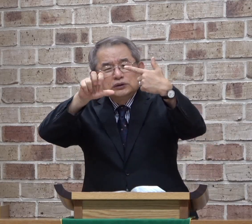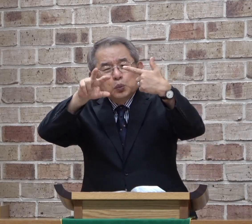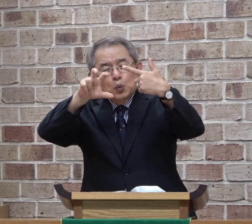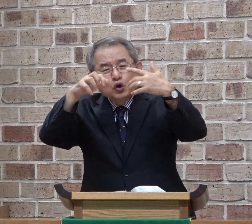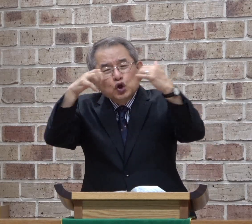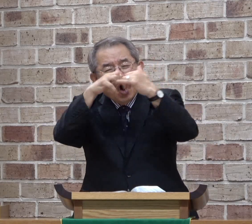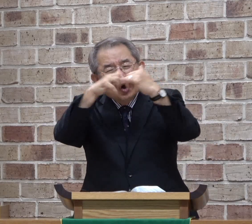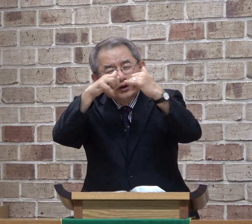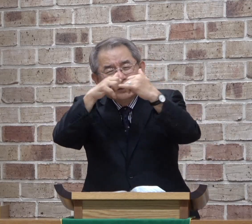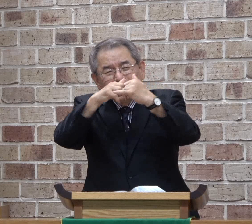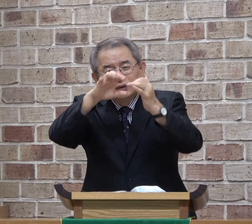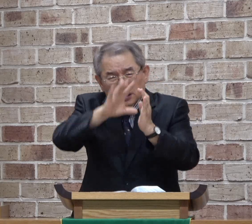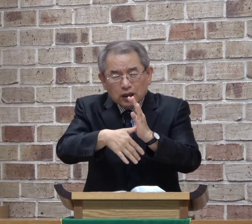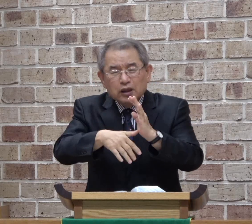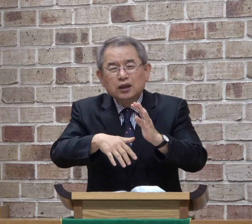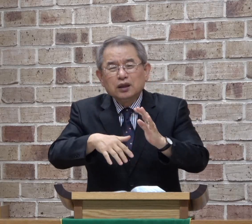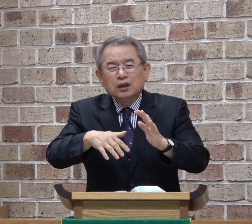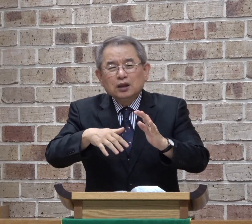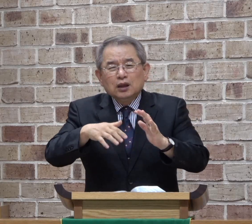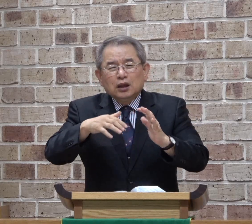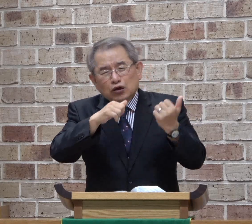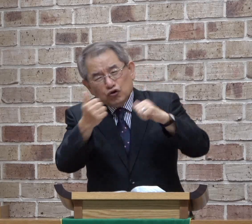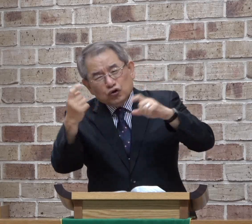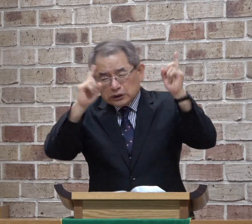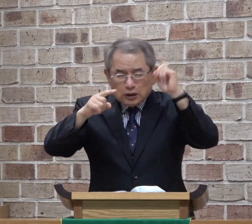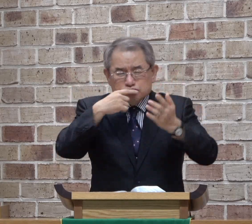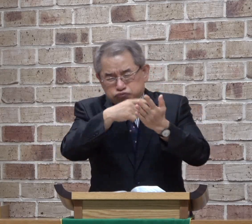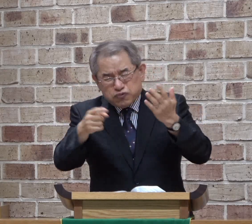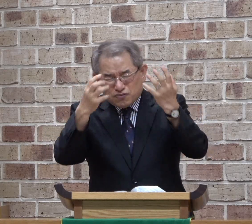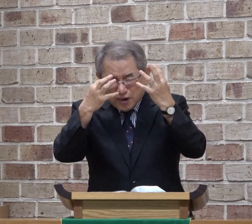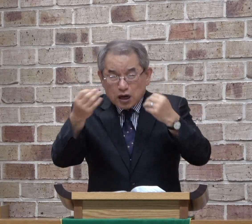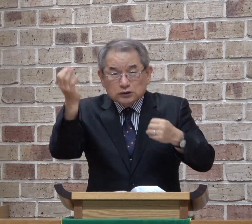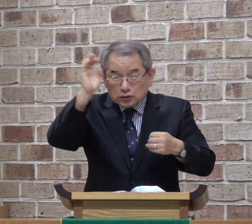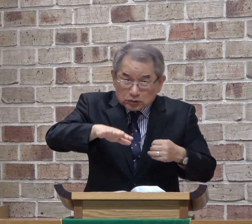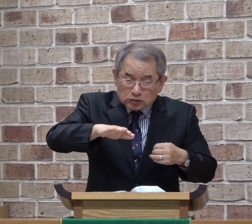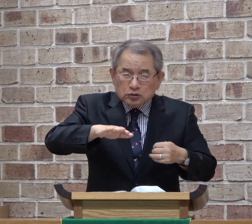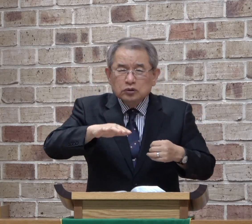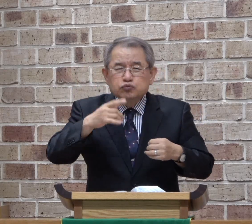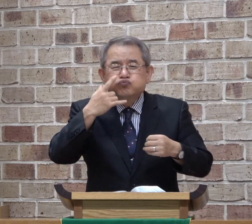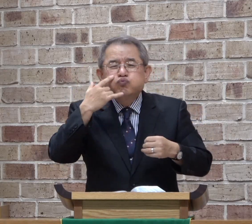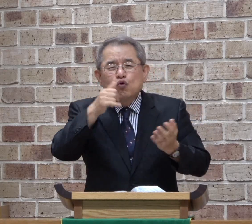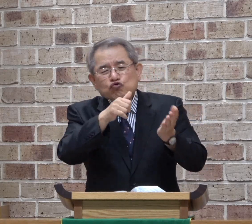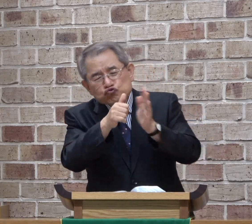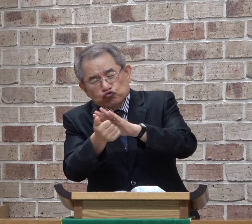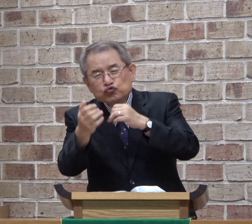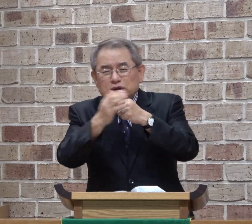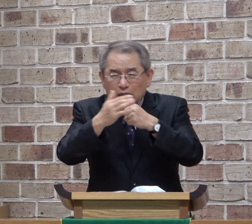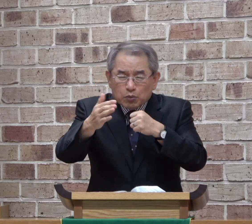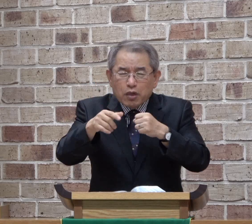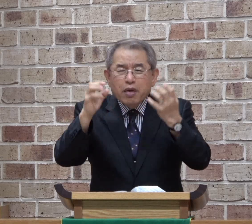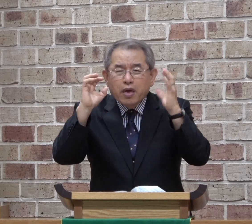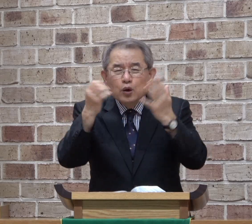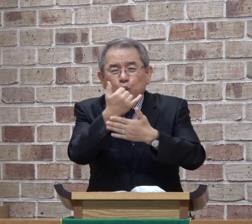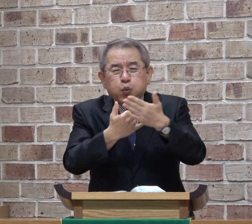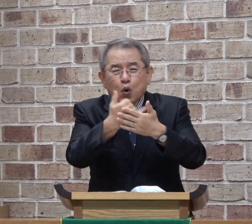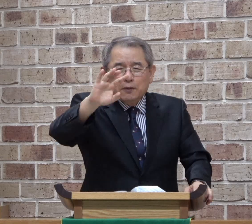우리나라가 예전에 6.25 전쟁으로 겪고 있을 때 많은 사람들이 전쟁 피해로 인해서 부모를 잃고 고아가